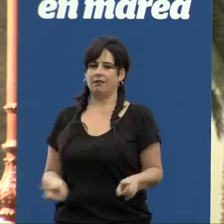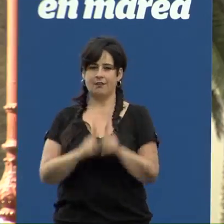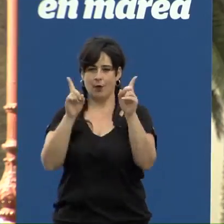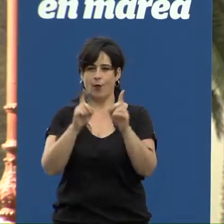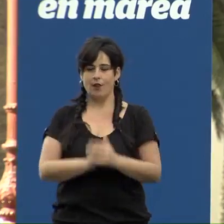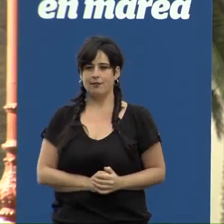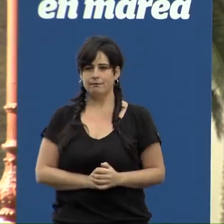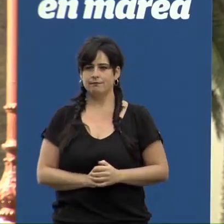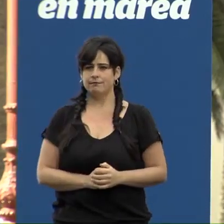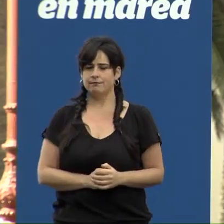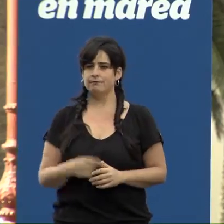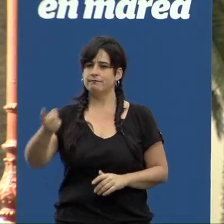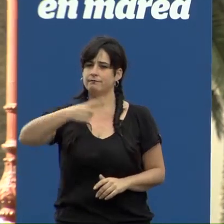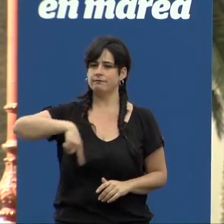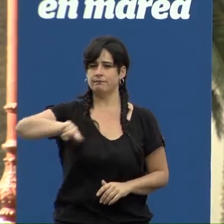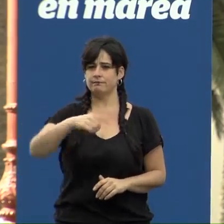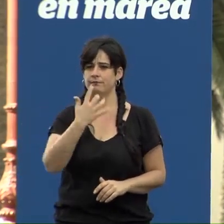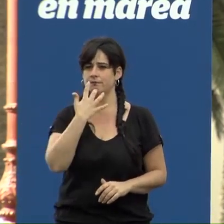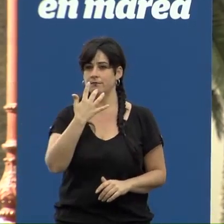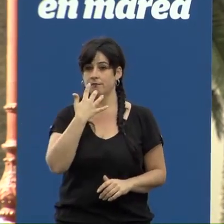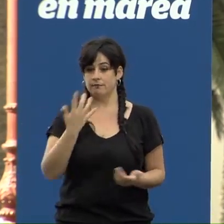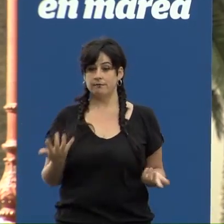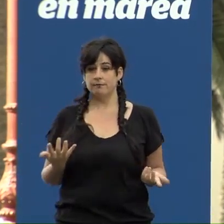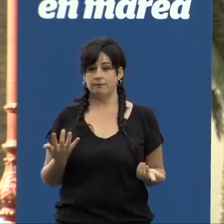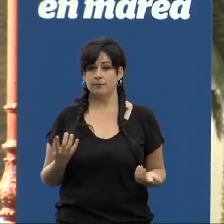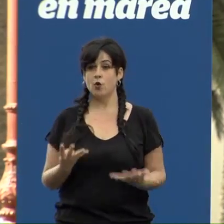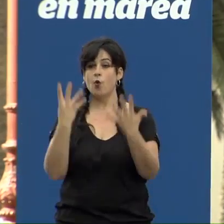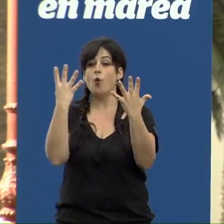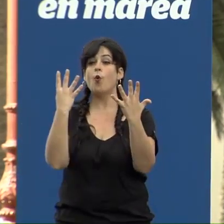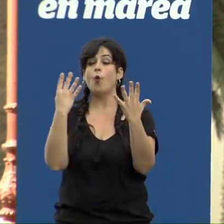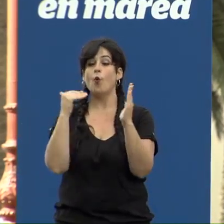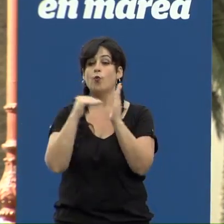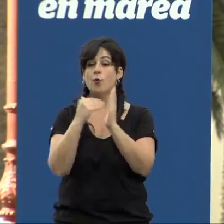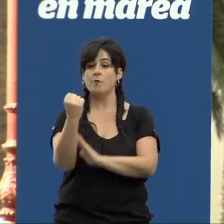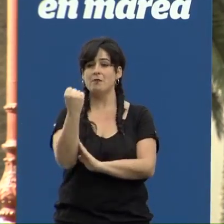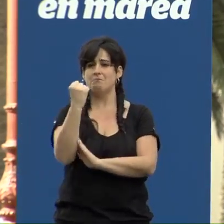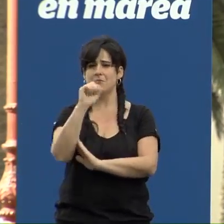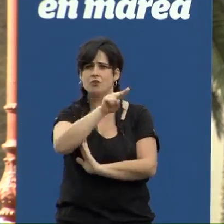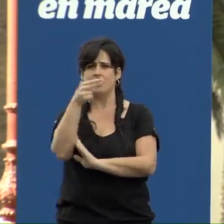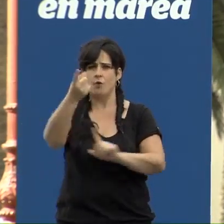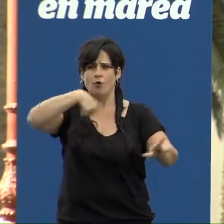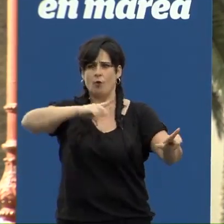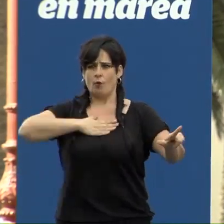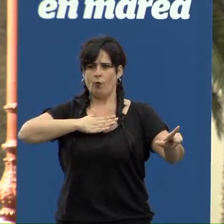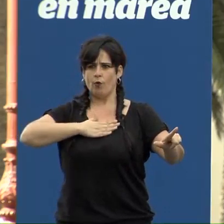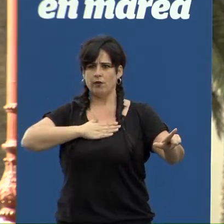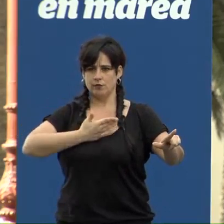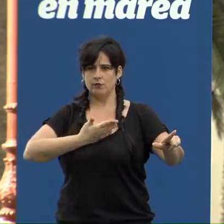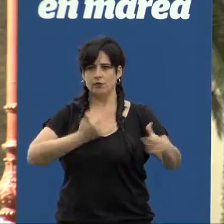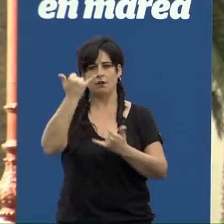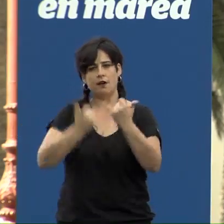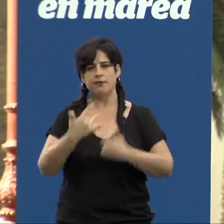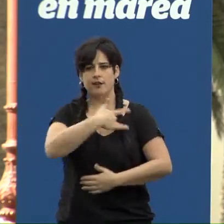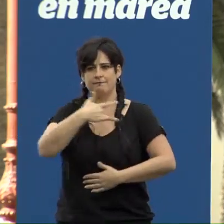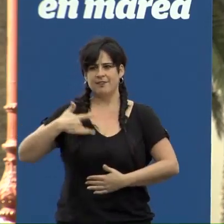Non esquecemos tampouco que se rescataron con 9.000 millóns de euros de todas e todos vós as